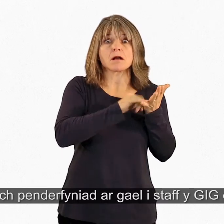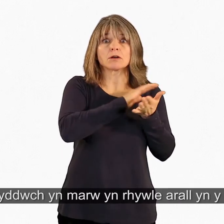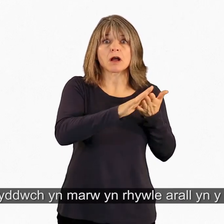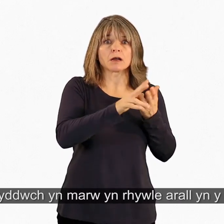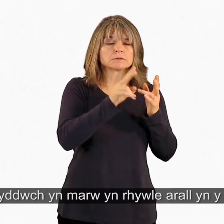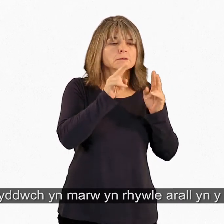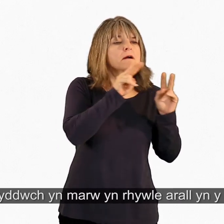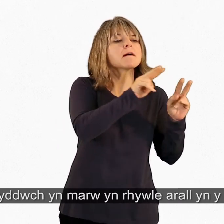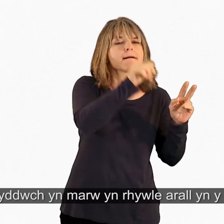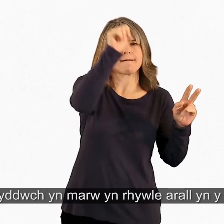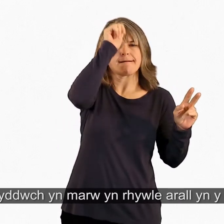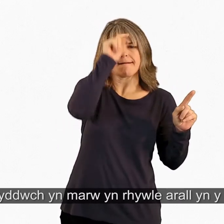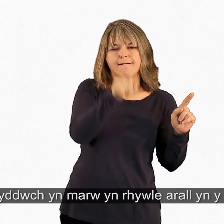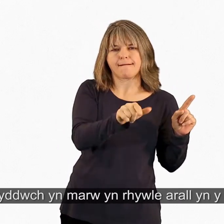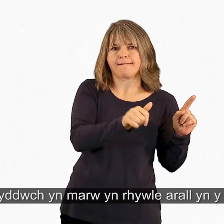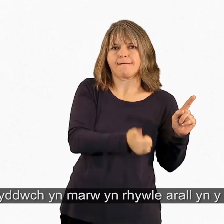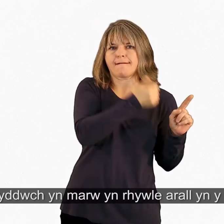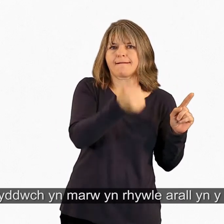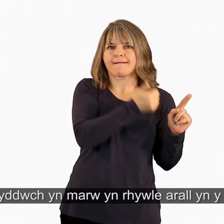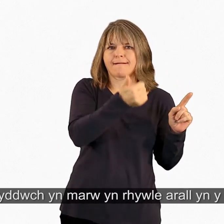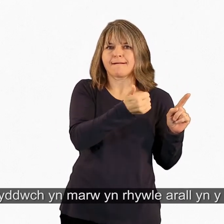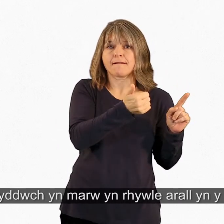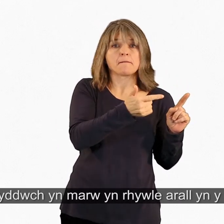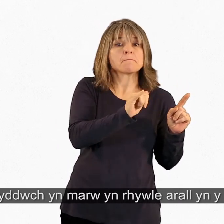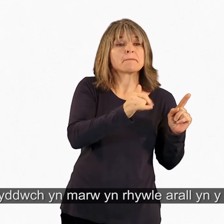Os byddwch yn marw yn rhywle arall yn y deyrnas unedig